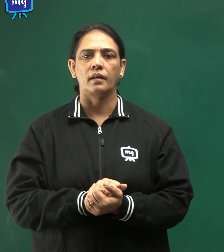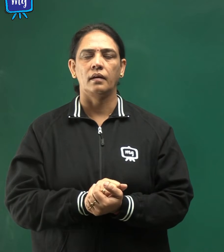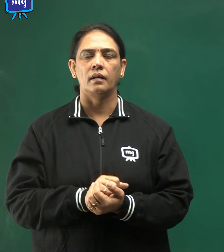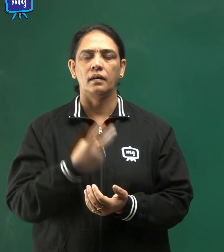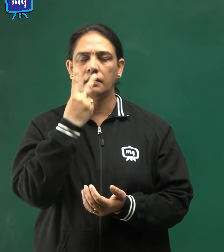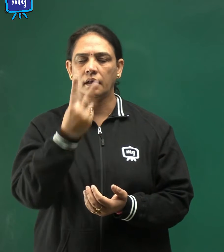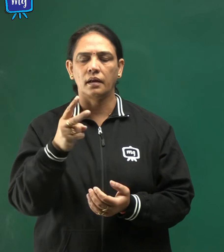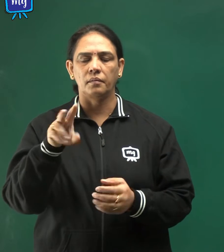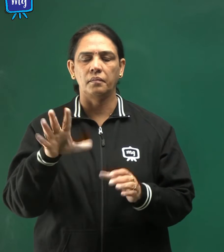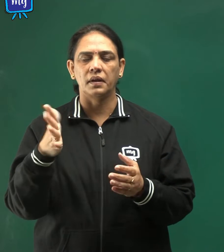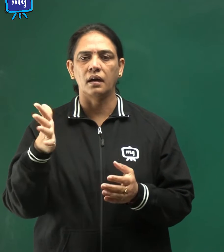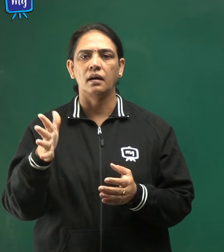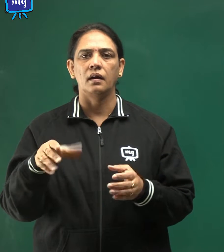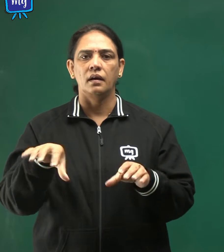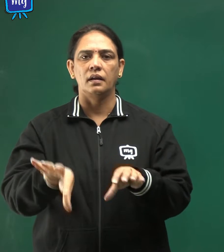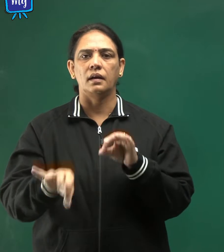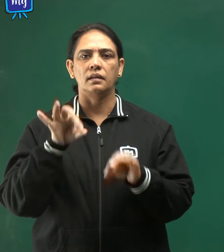यादृच्छा निकालती है,